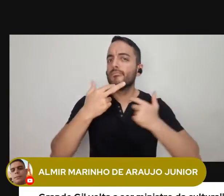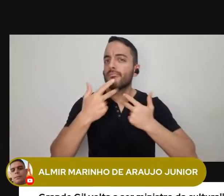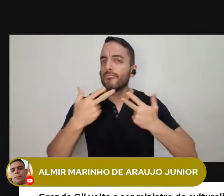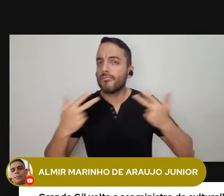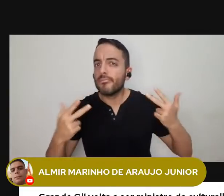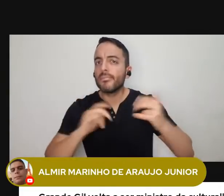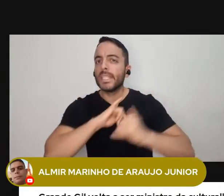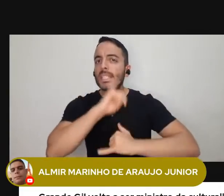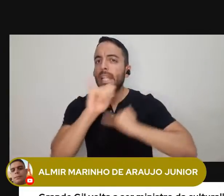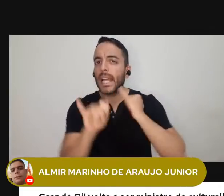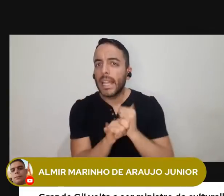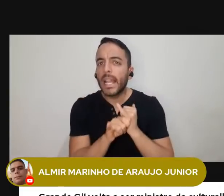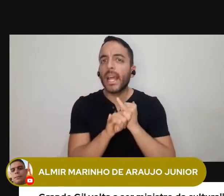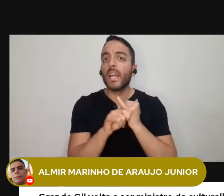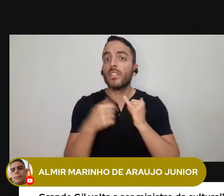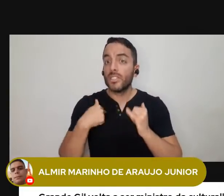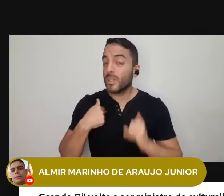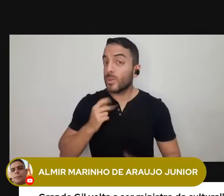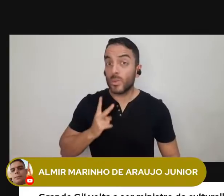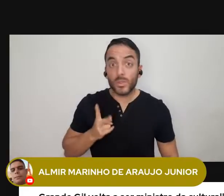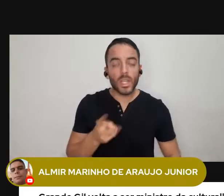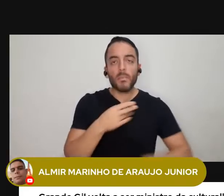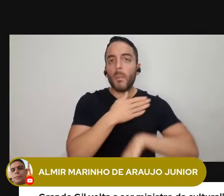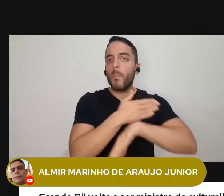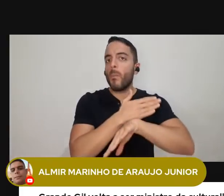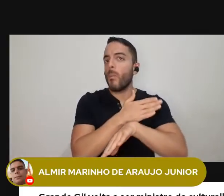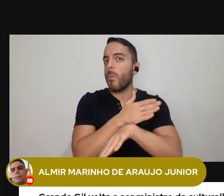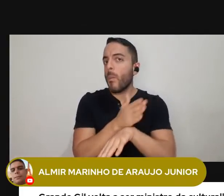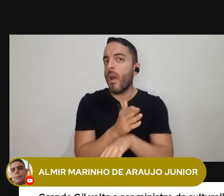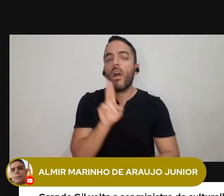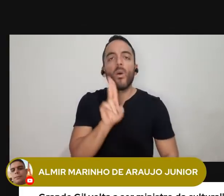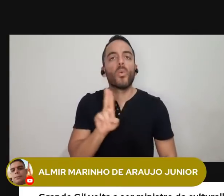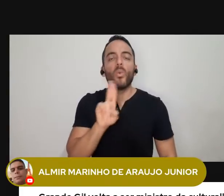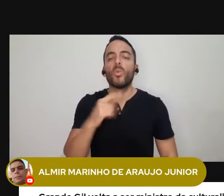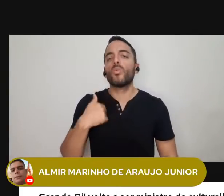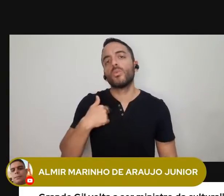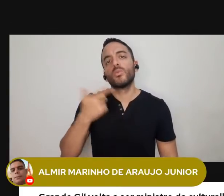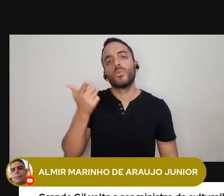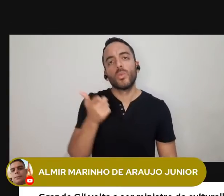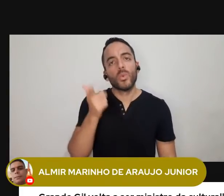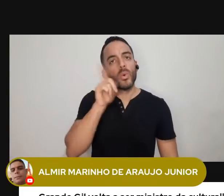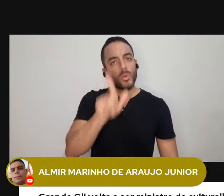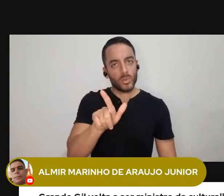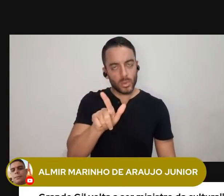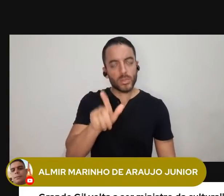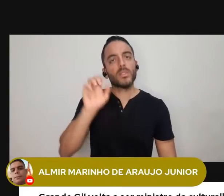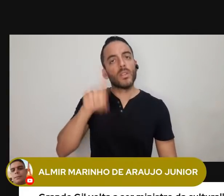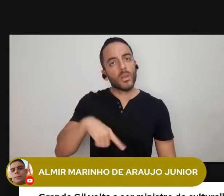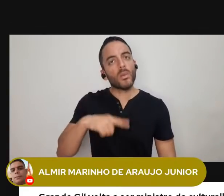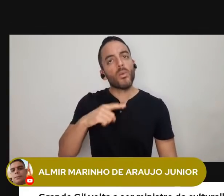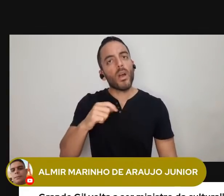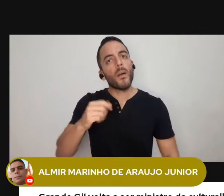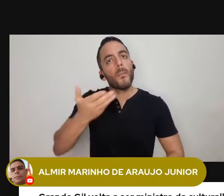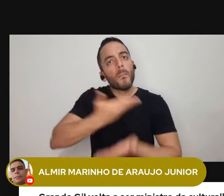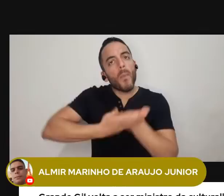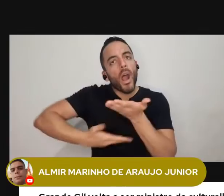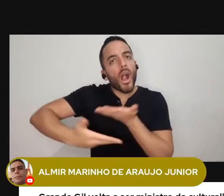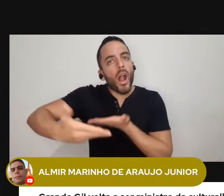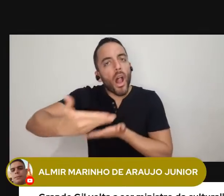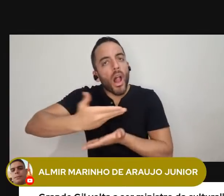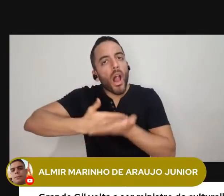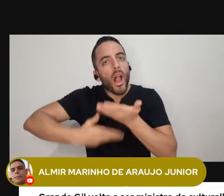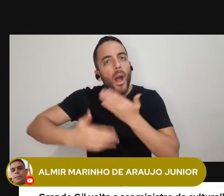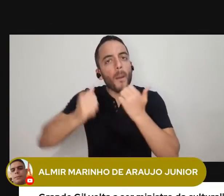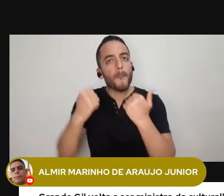utilizados por mim o tempo todo para me relacionar com o público, essas